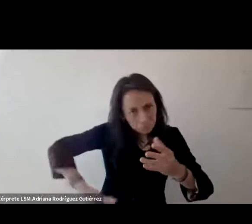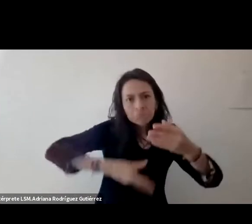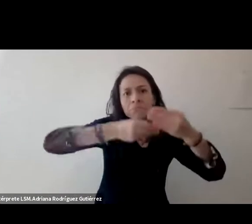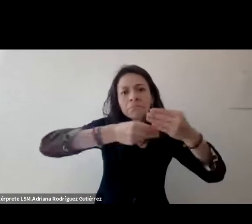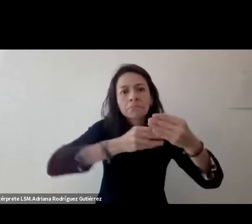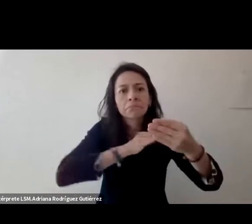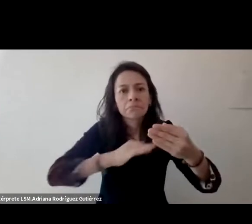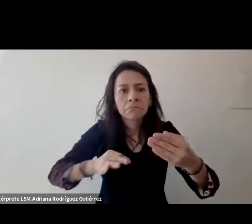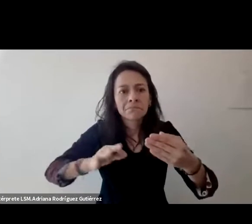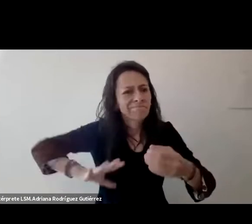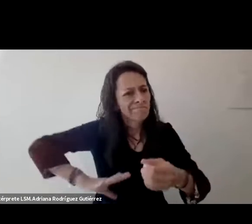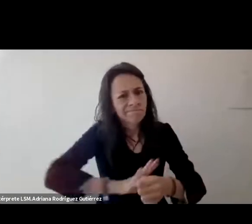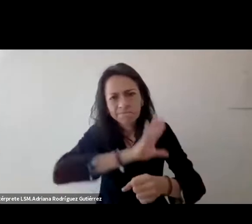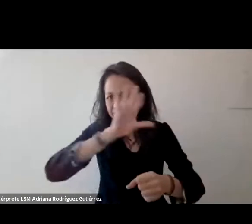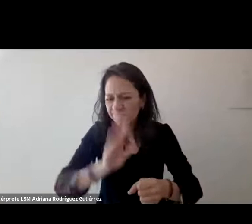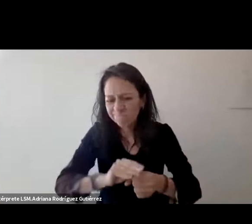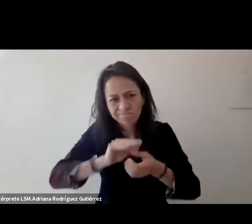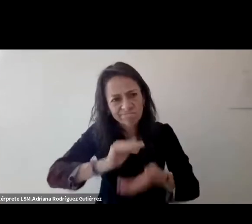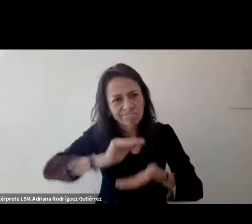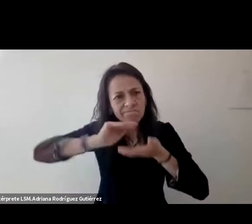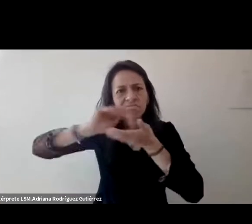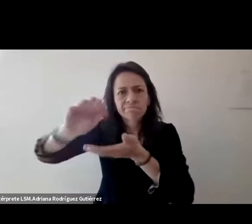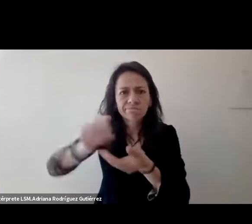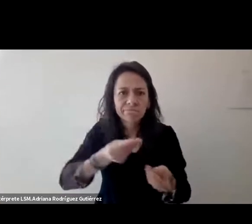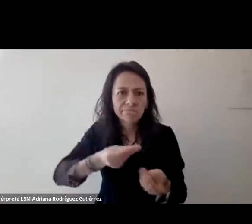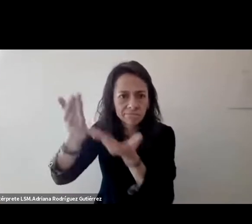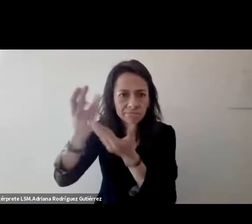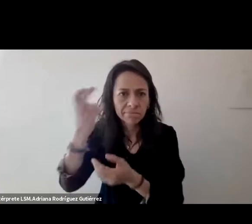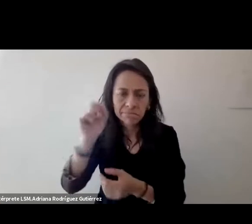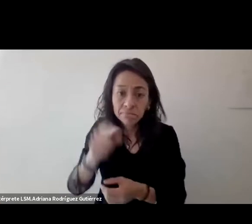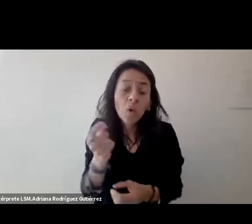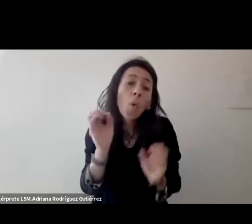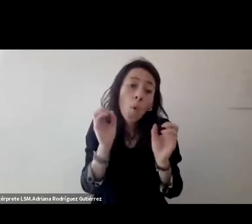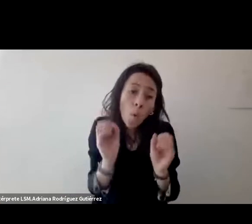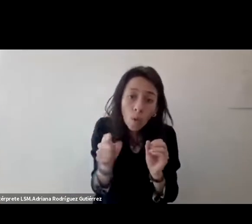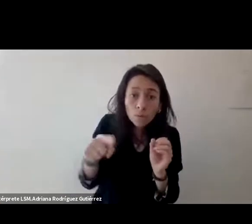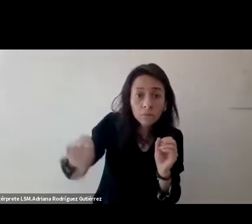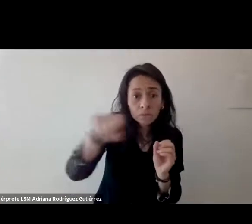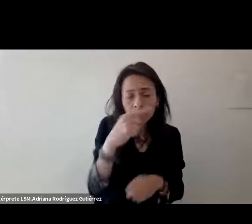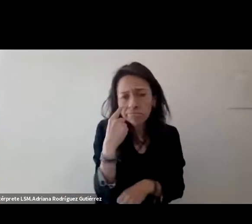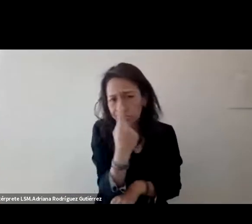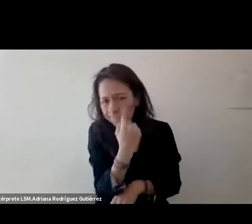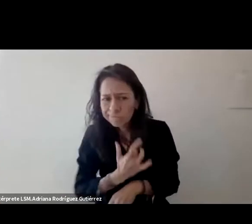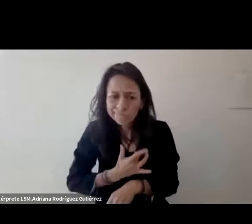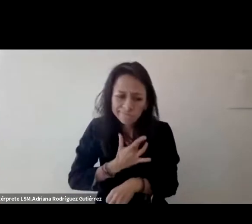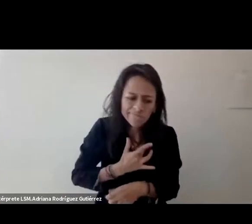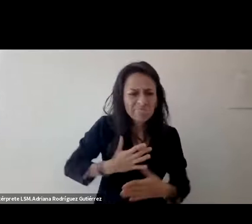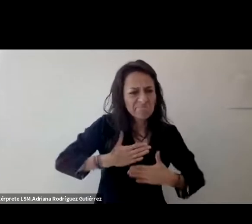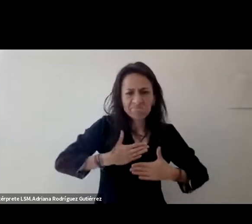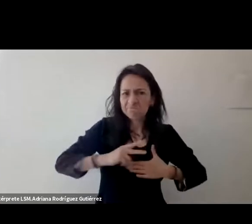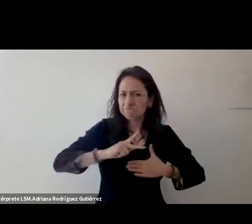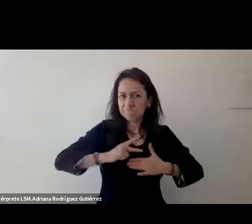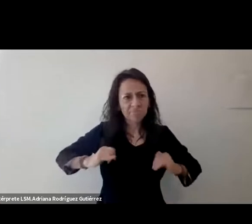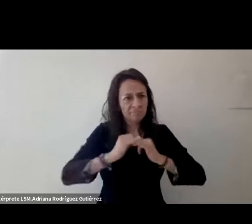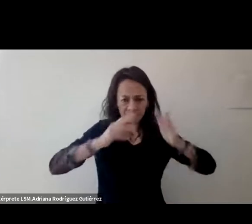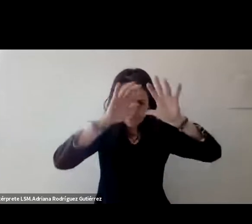este paquete completo, y quienes quieran hacerlo directamente pueden hacerlo con su papel membretado o con el de la red